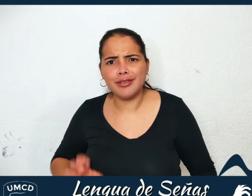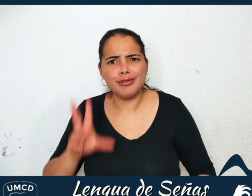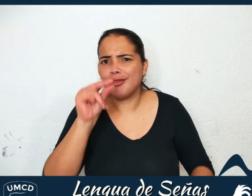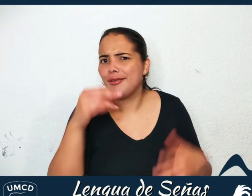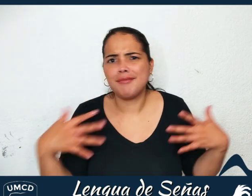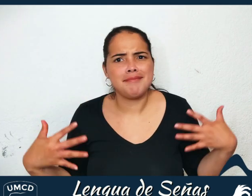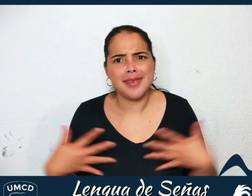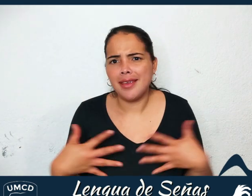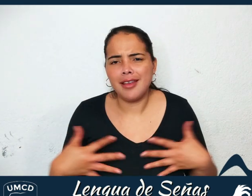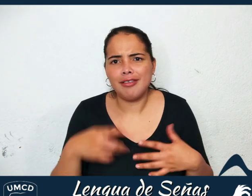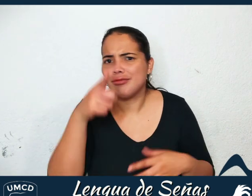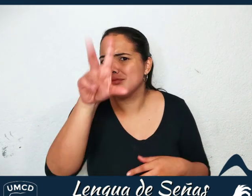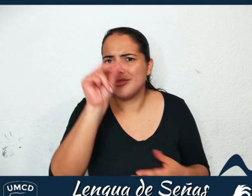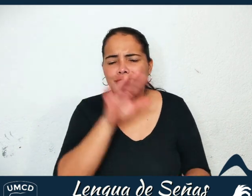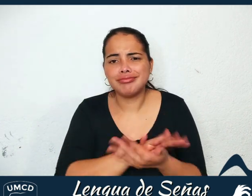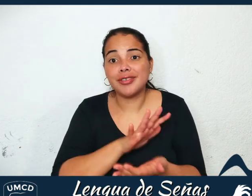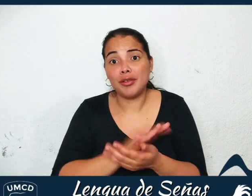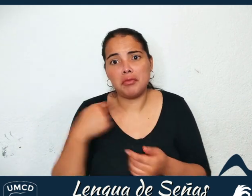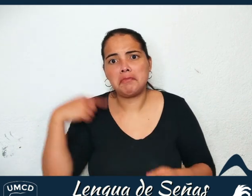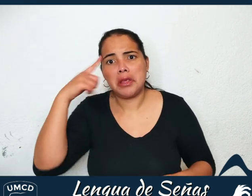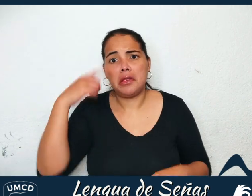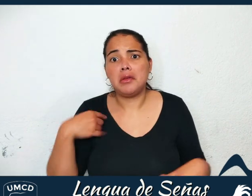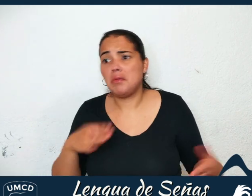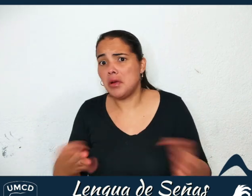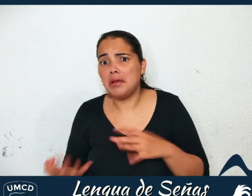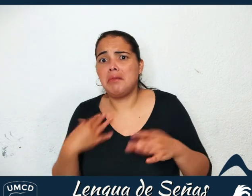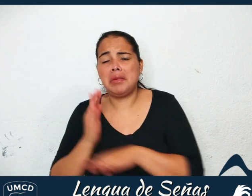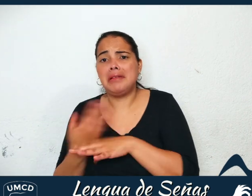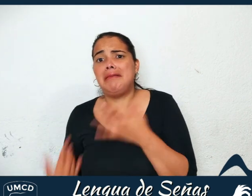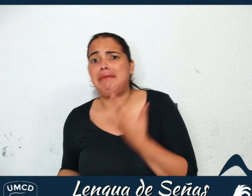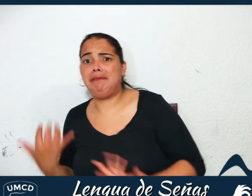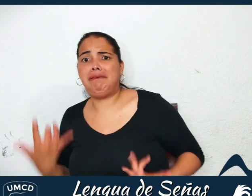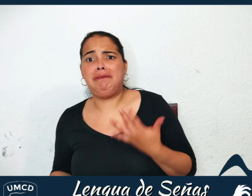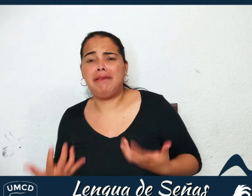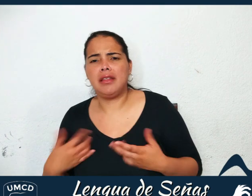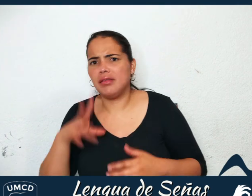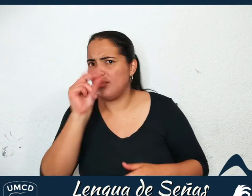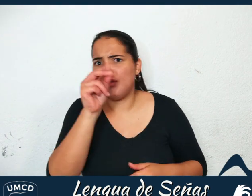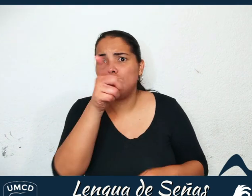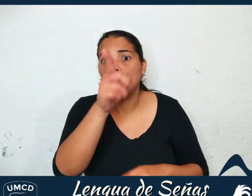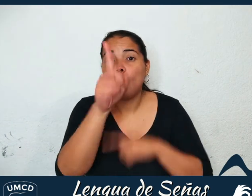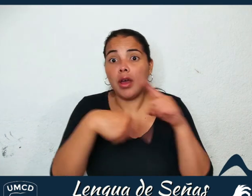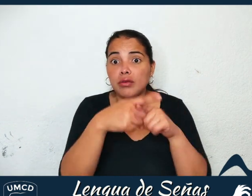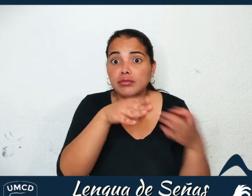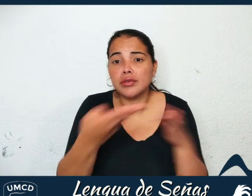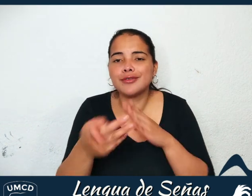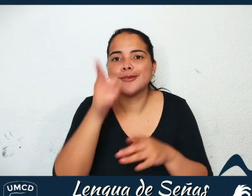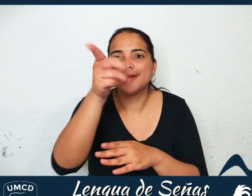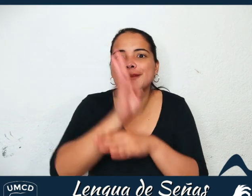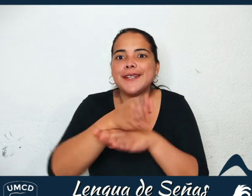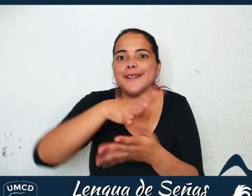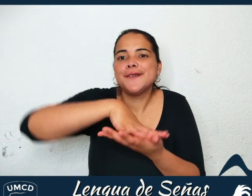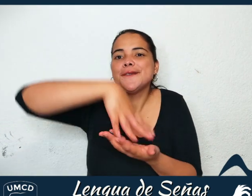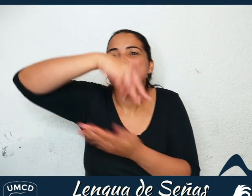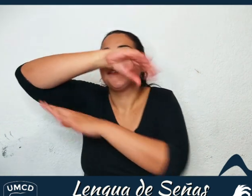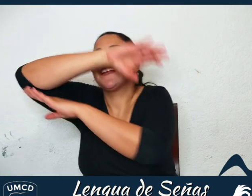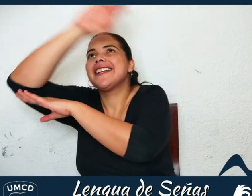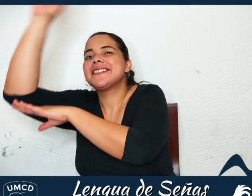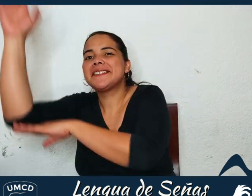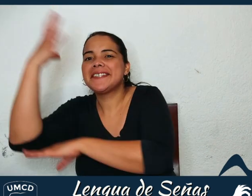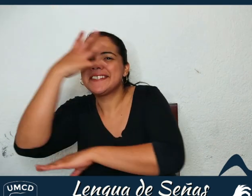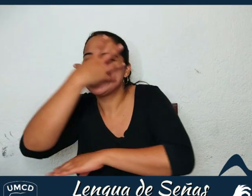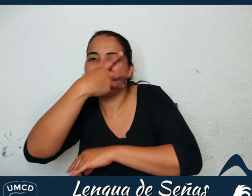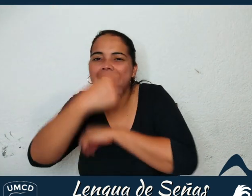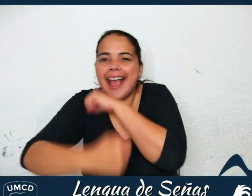Cristo ya no tenemos que ir al infierno. Ahora nosotros tenemos un destino eterno maravilloso en la presencia del